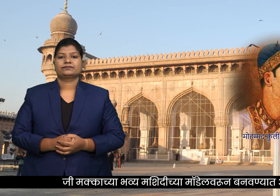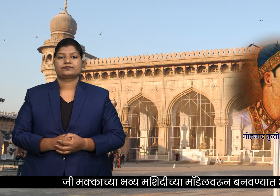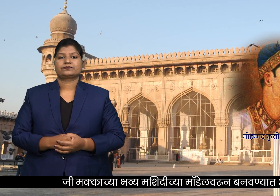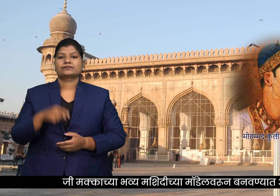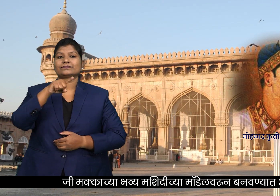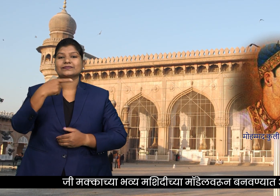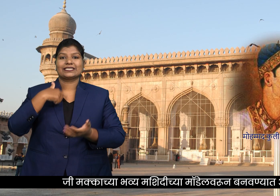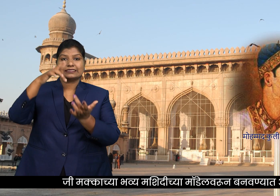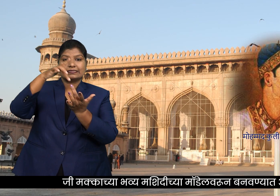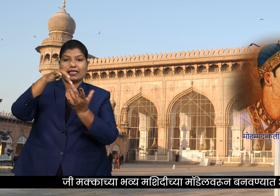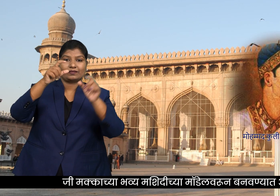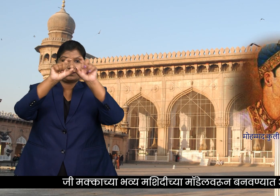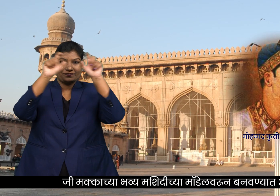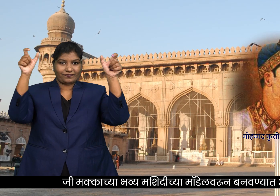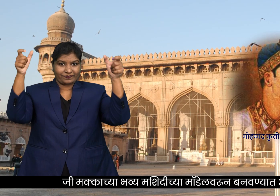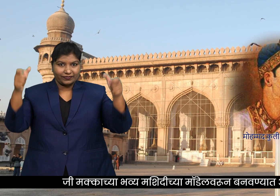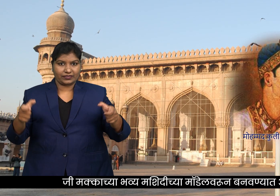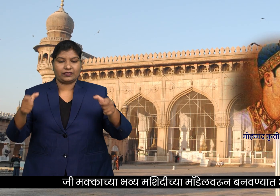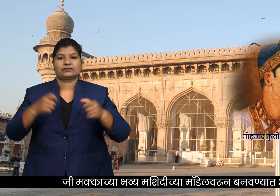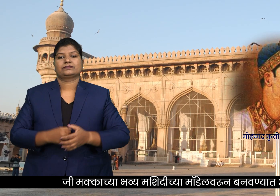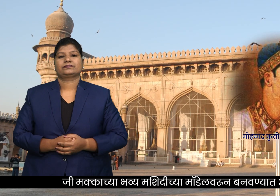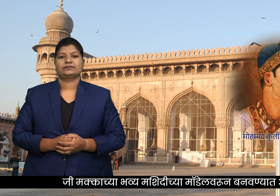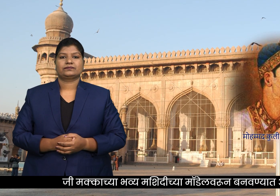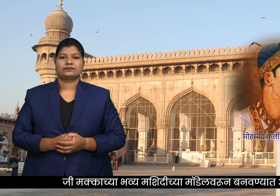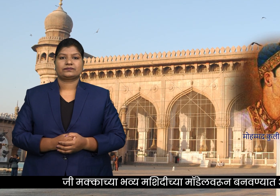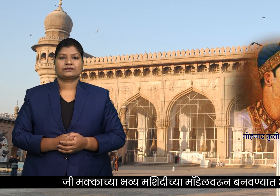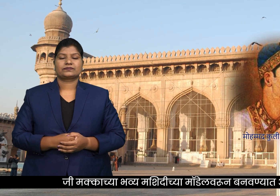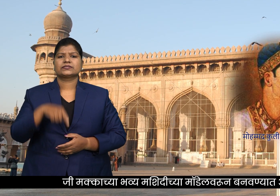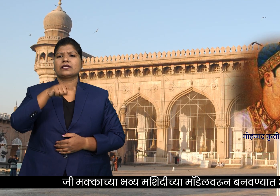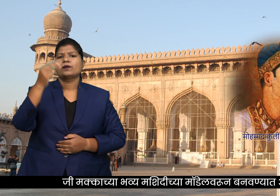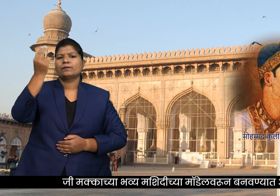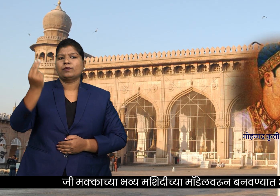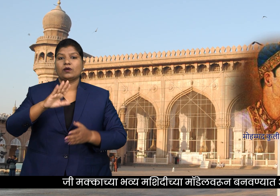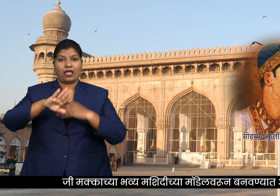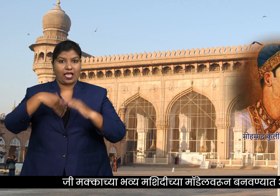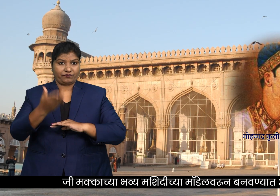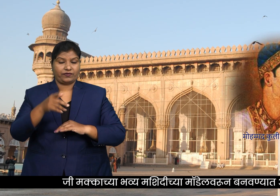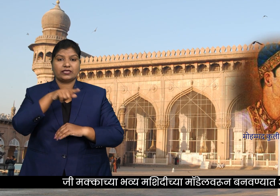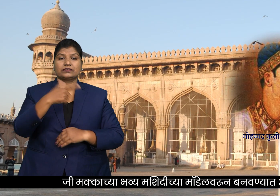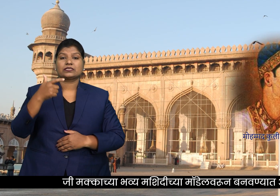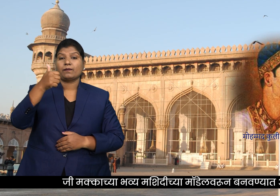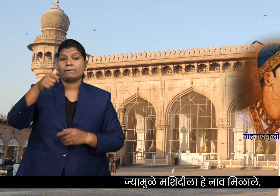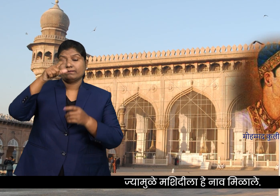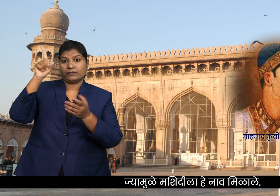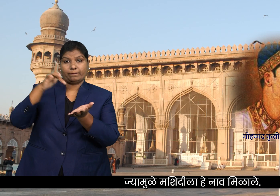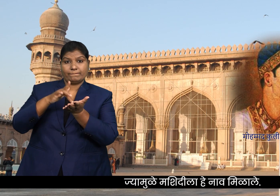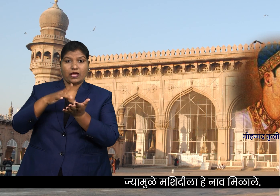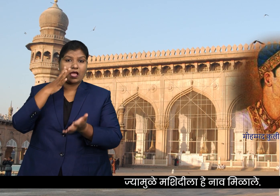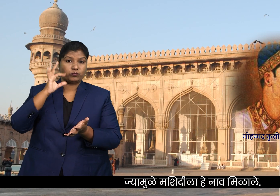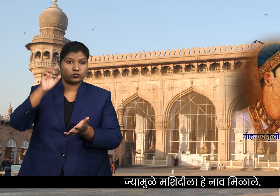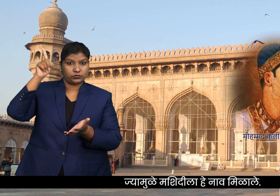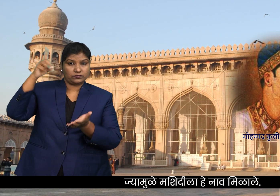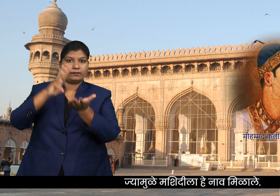जी मक्काच्या भव्य मशिदीच्या मॉडेलवरून बनवण्यात आली होती,